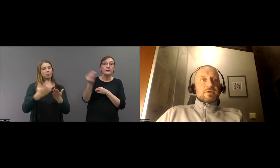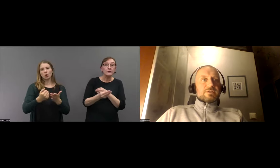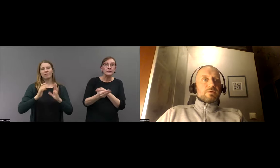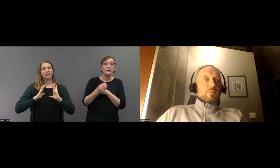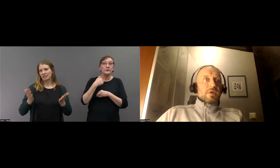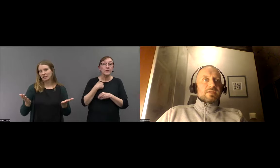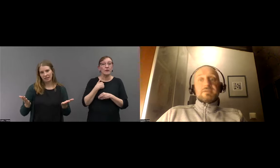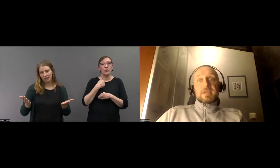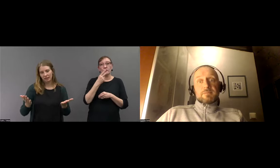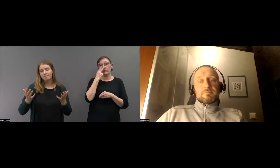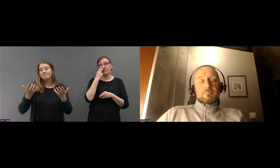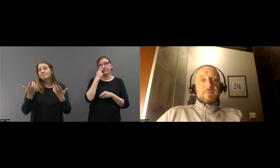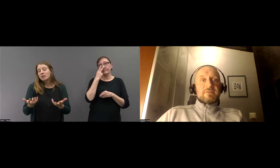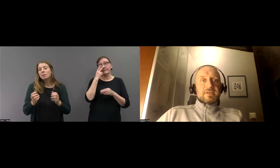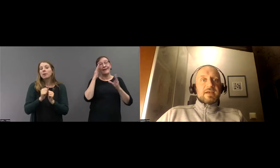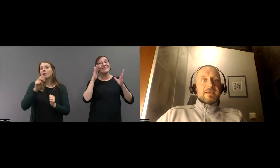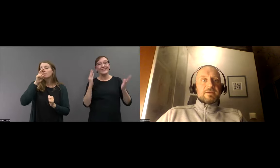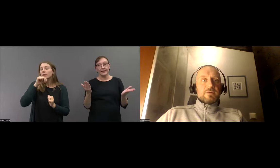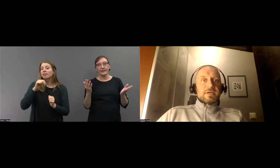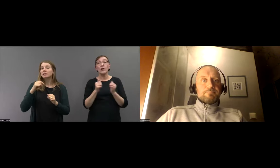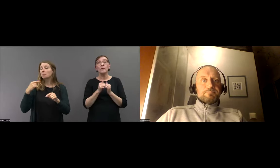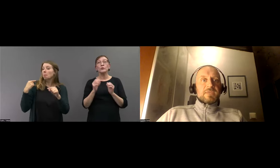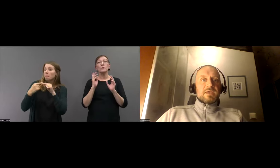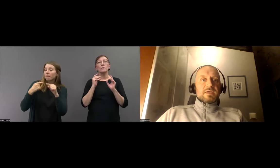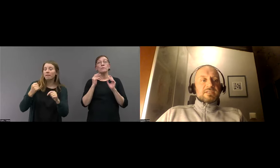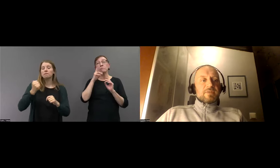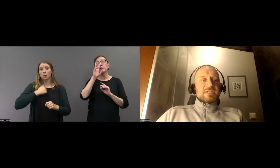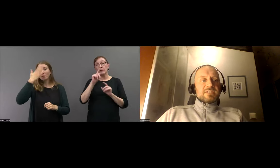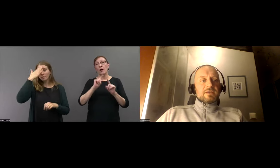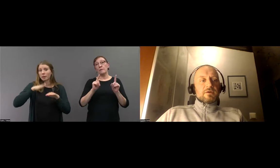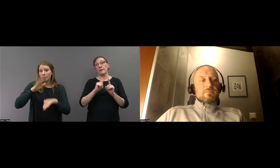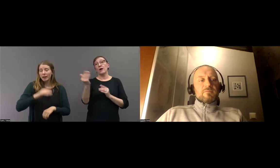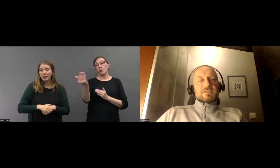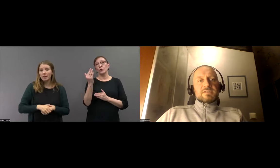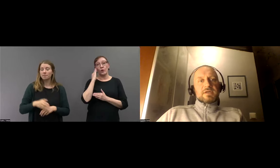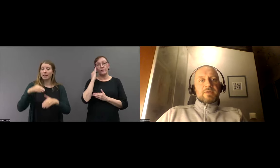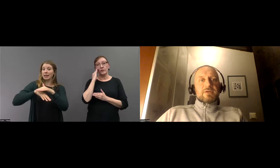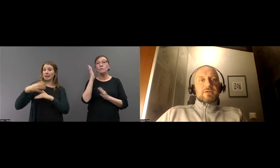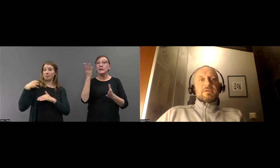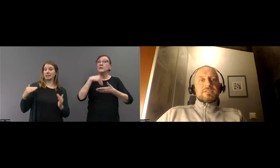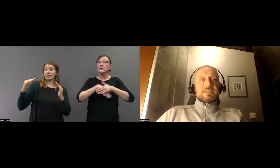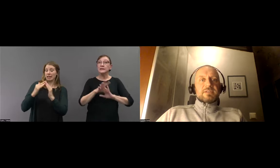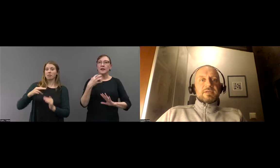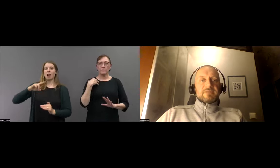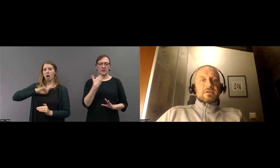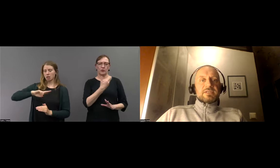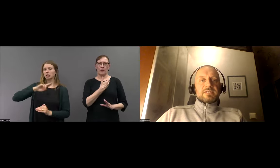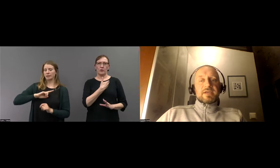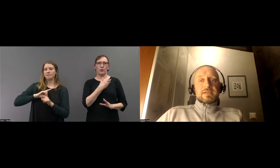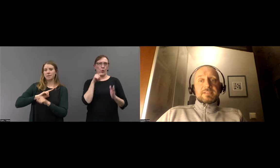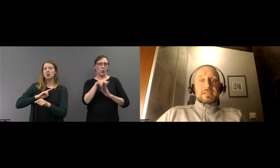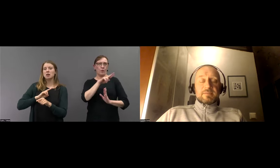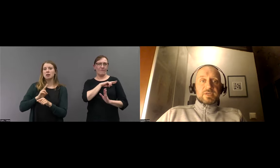siitä todennäköisesti kuullaan tässä vielä lähiaikoina. Sisäministeriö vastaa aika paljon sitten, tai vastaa